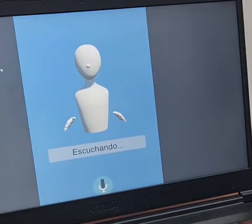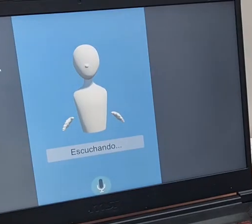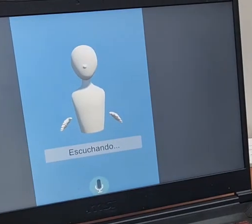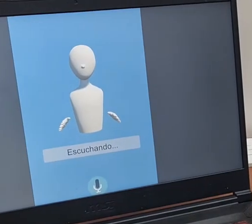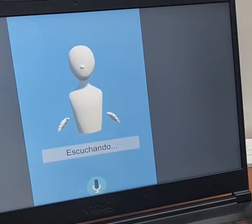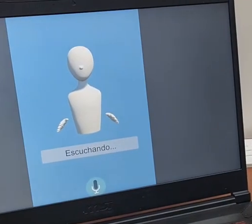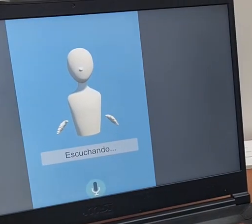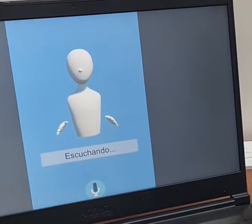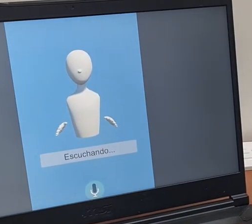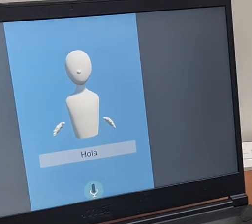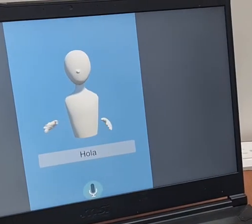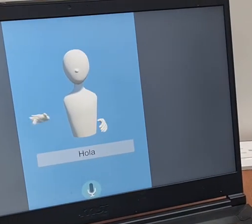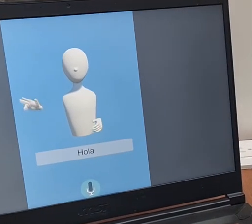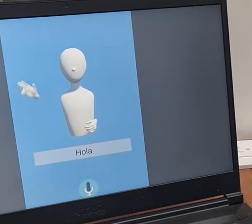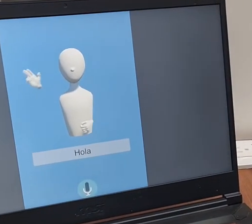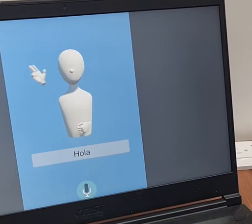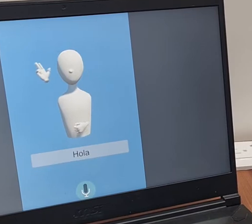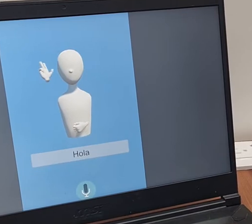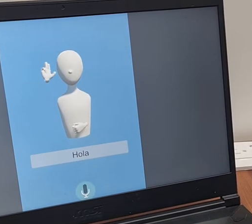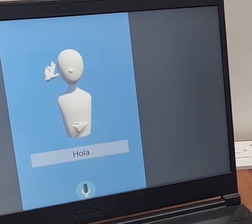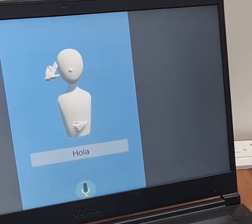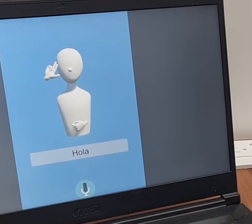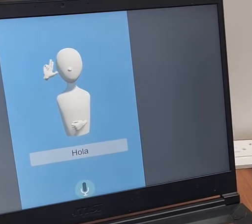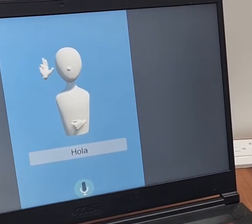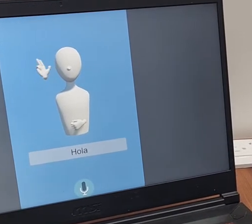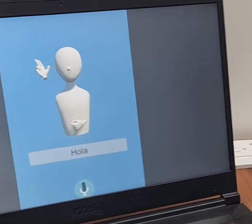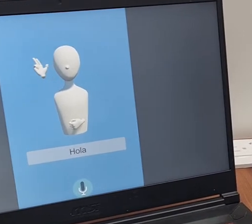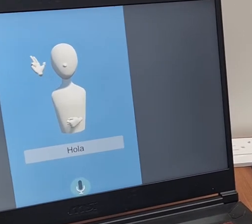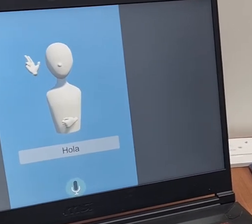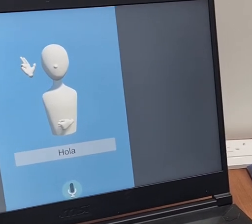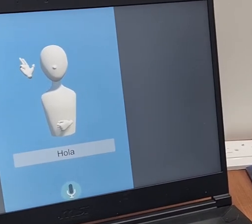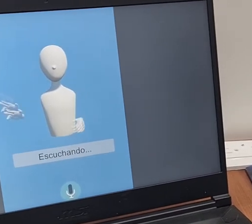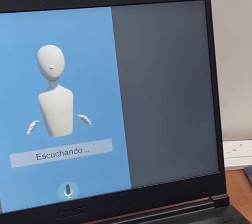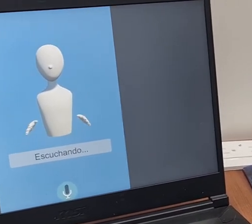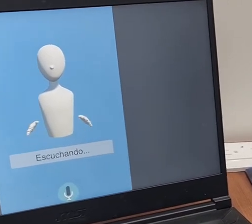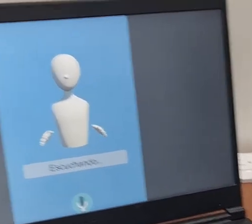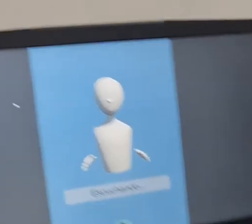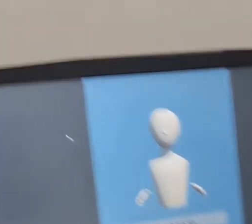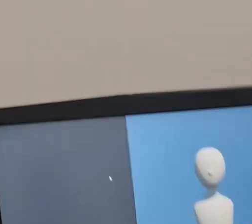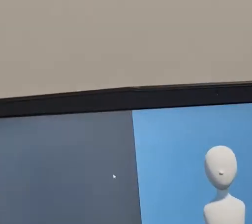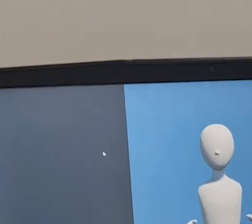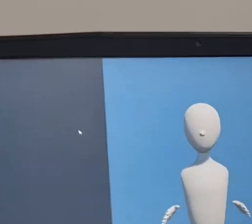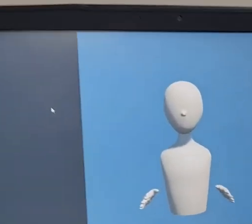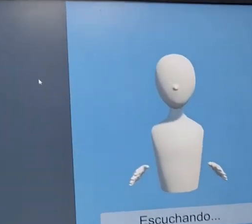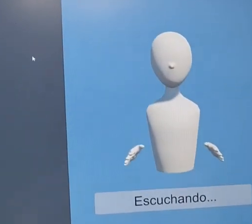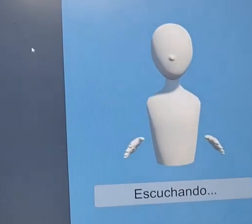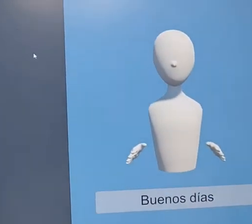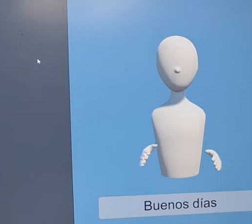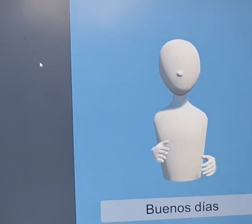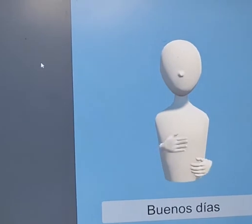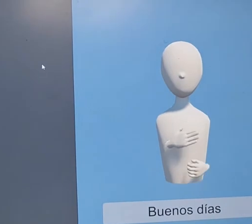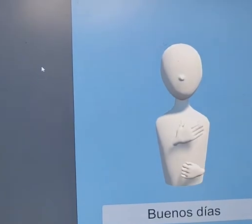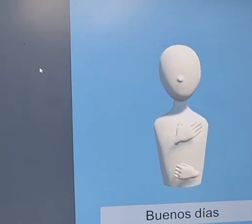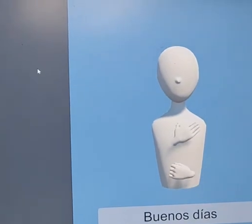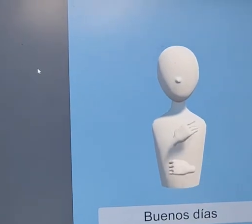objetivo es enseñar el lenguaje de señas a las personas que tenemos destinados como segmentos de la población, que son personas